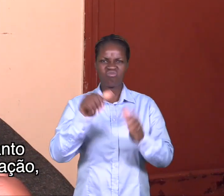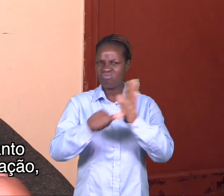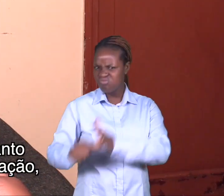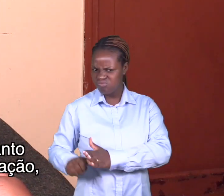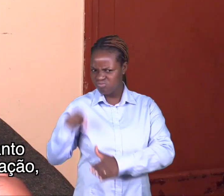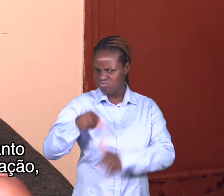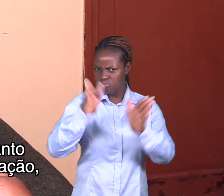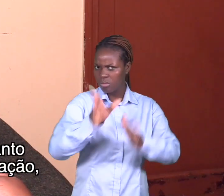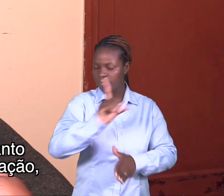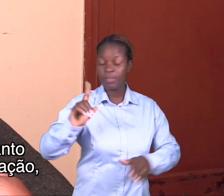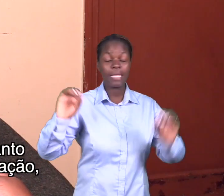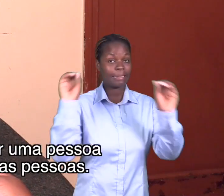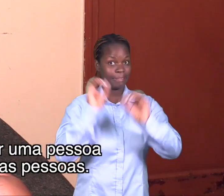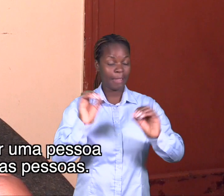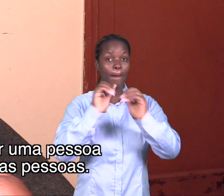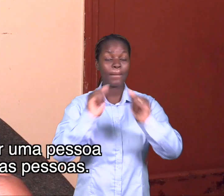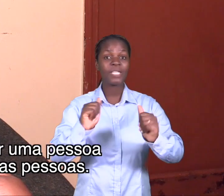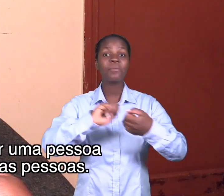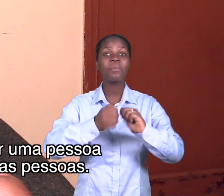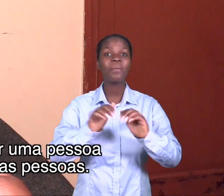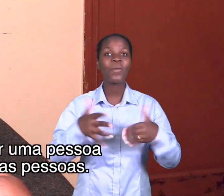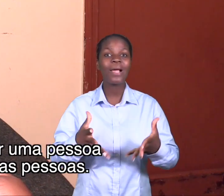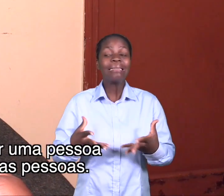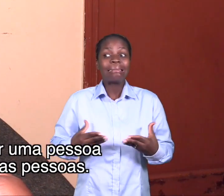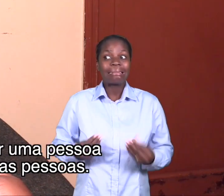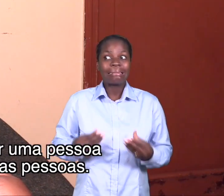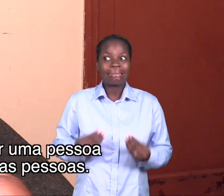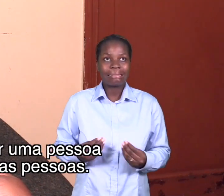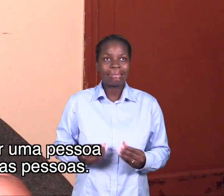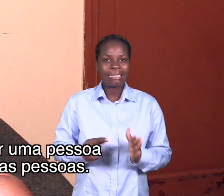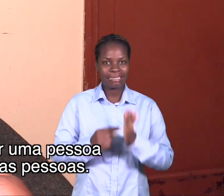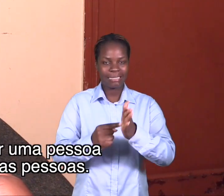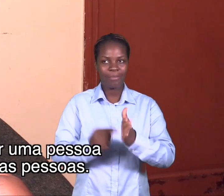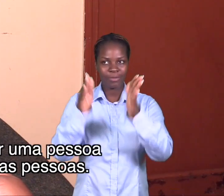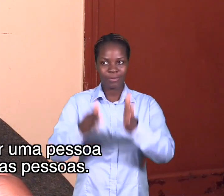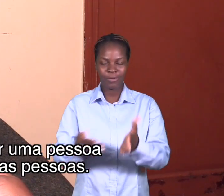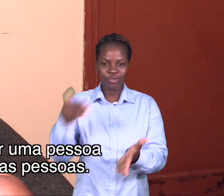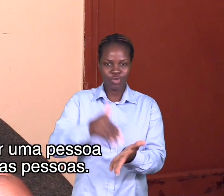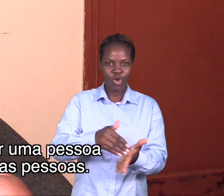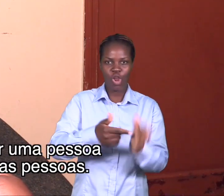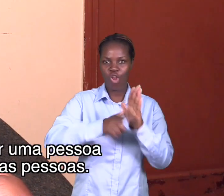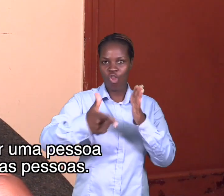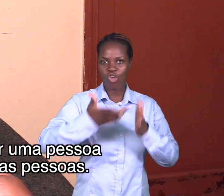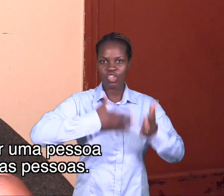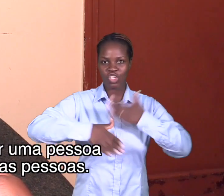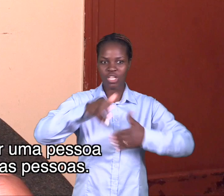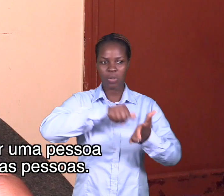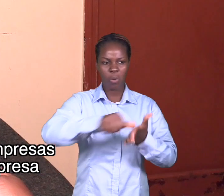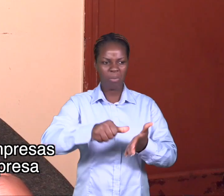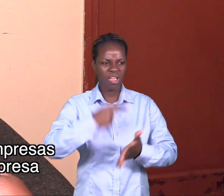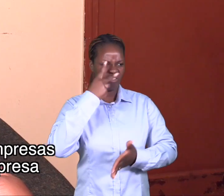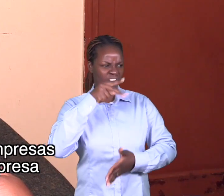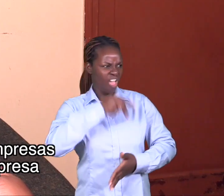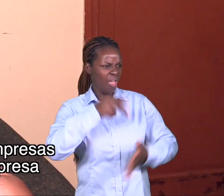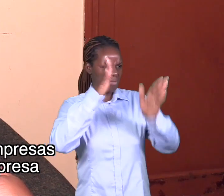tantos estereótipos diante desta situação, mas esta pessoa ter medo de acolher uma pessoa com deficiência por causa das outras pessoas, ou